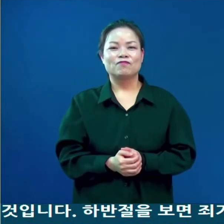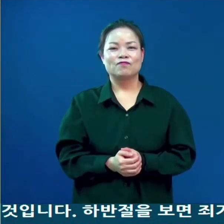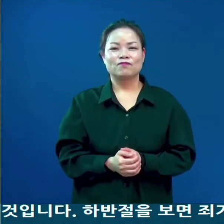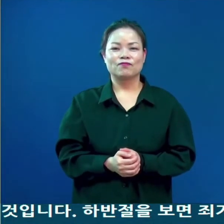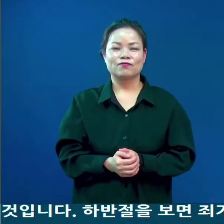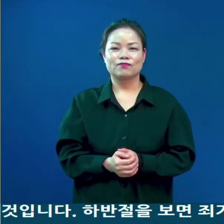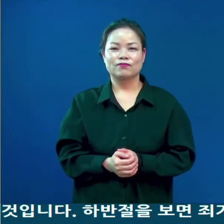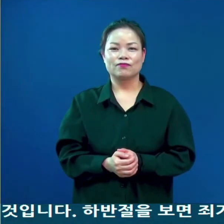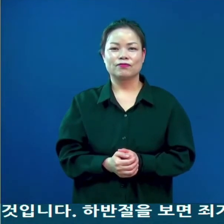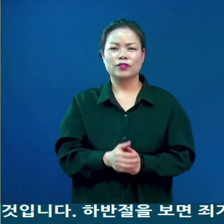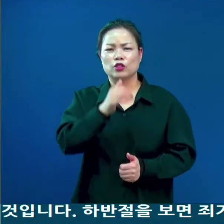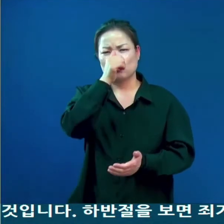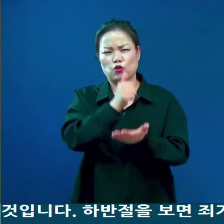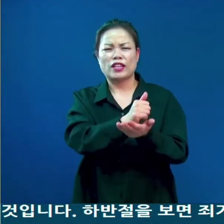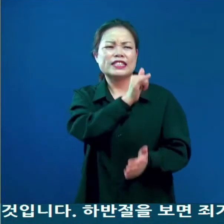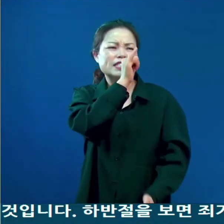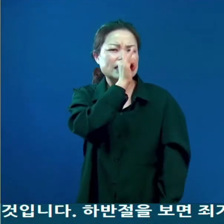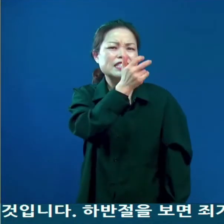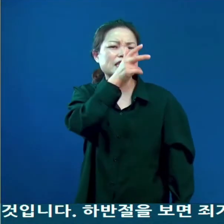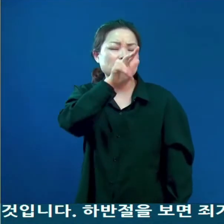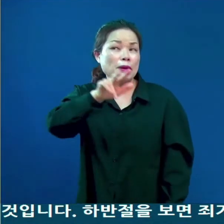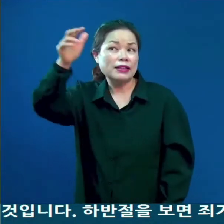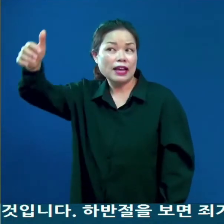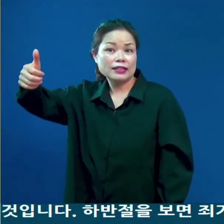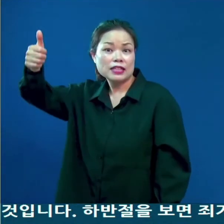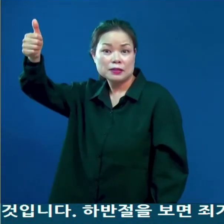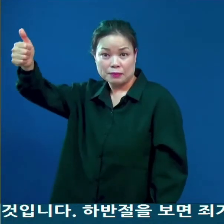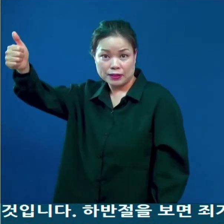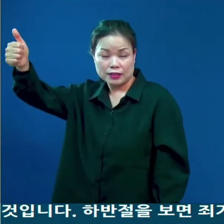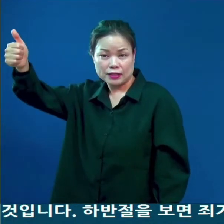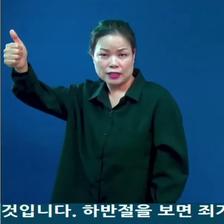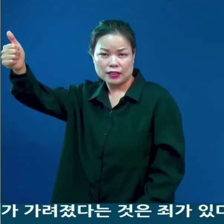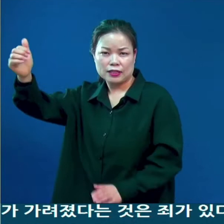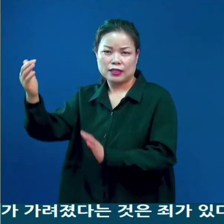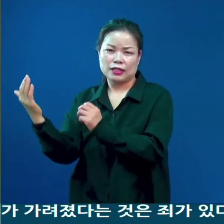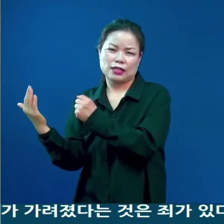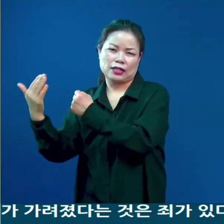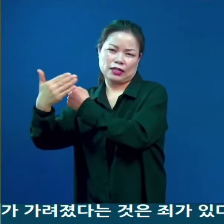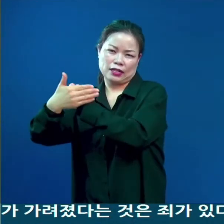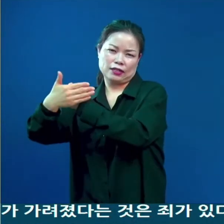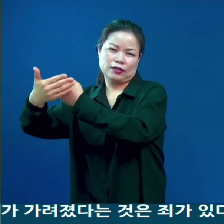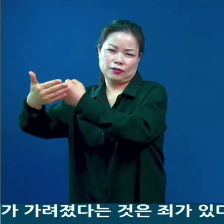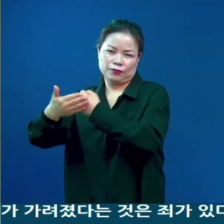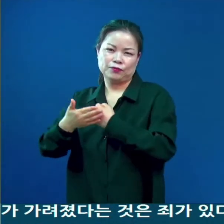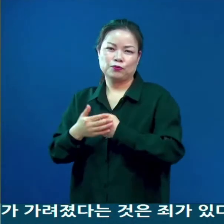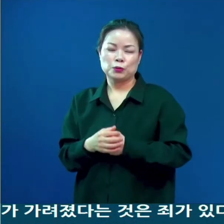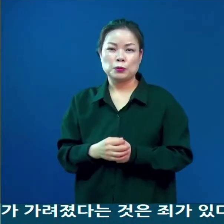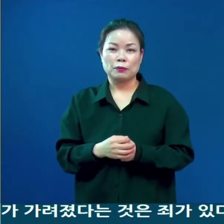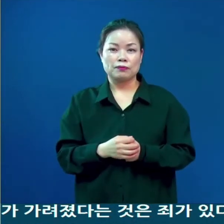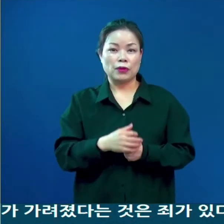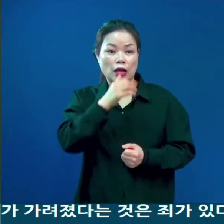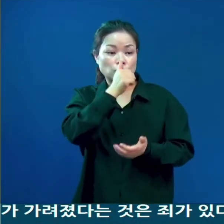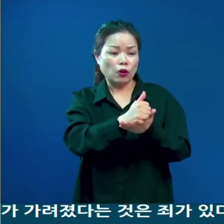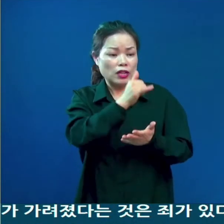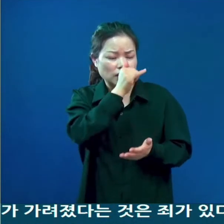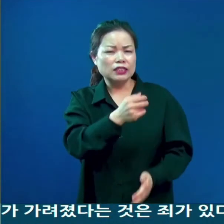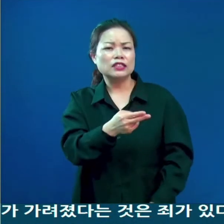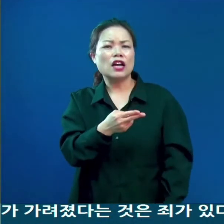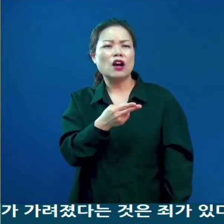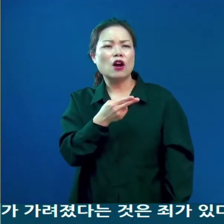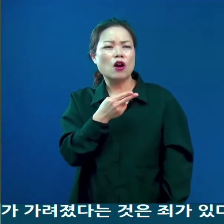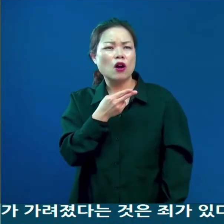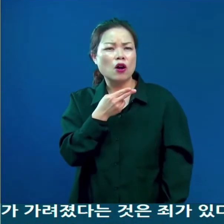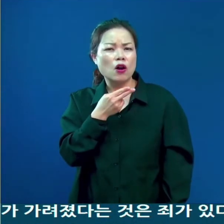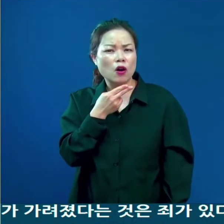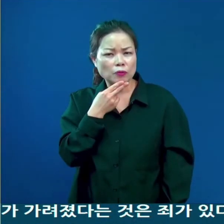네, 죄는 있는데 하나님이 가려주셨다는 거예요. 죄가 있으나 죄가 없는